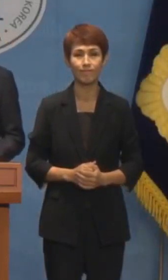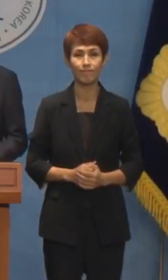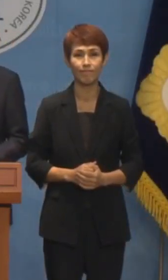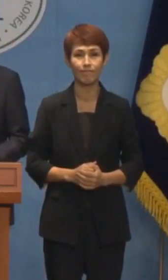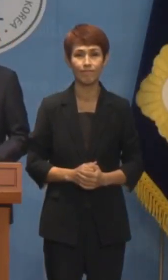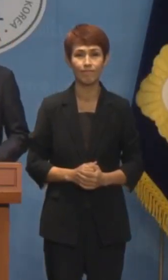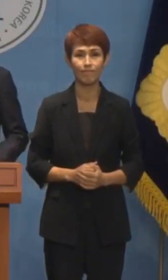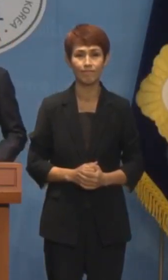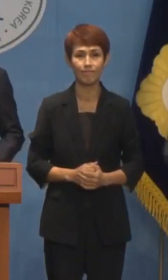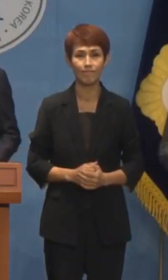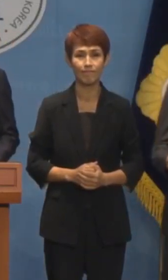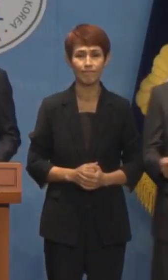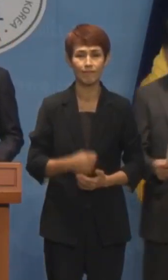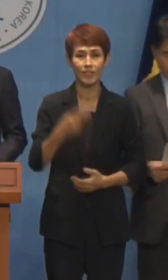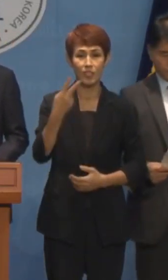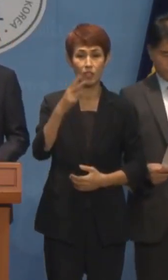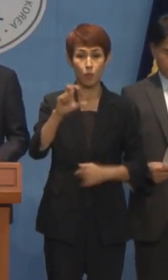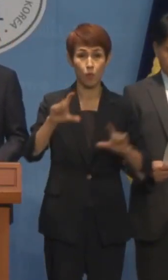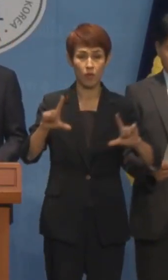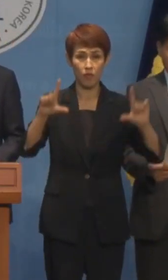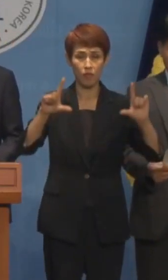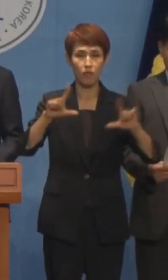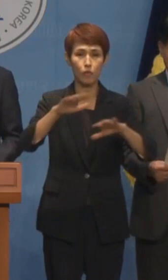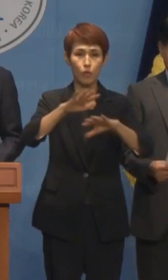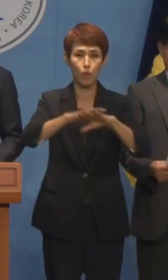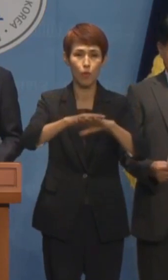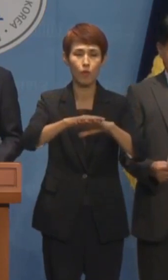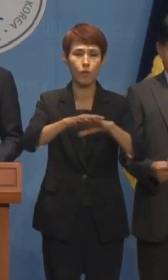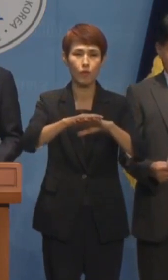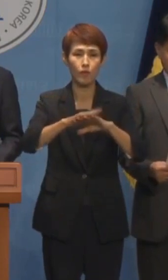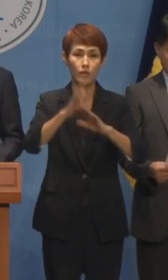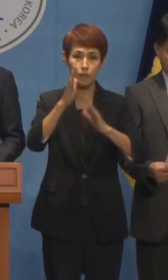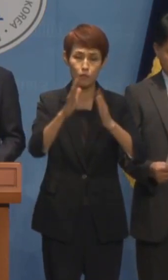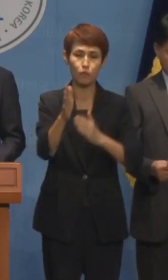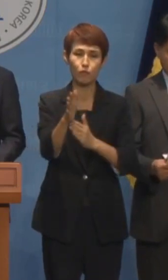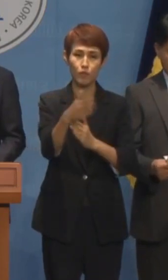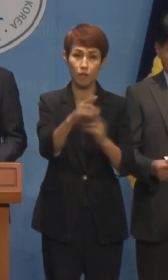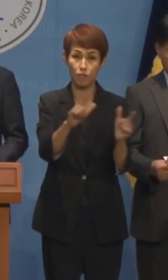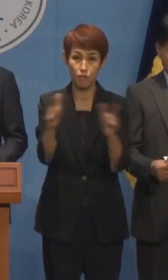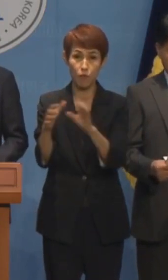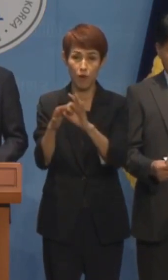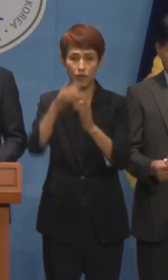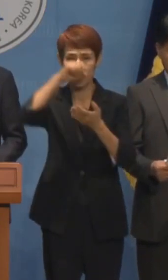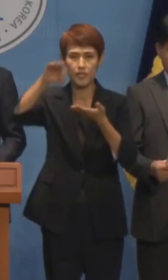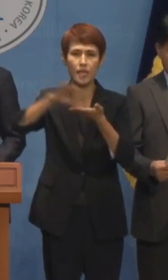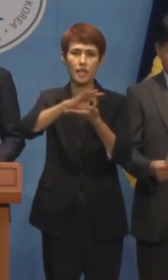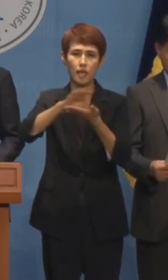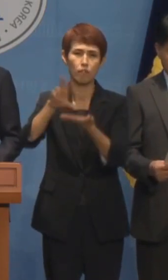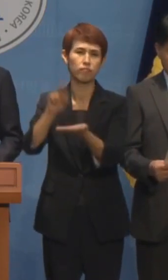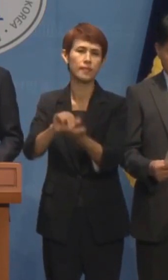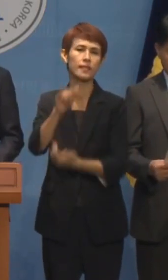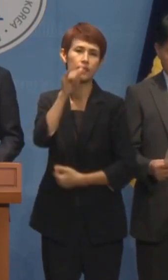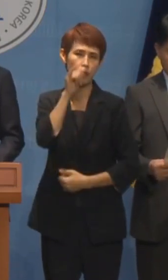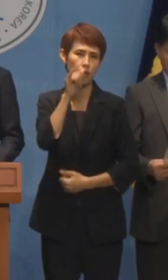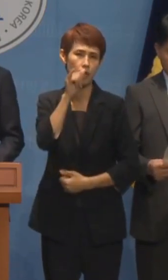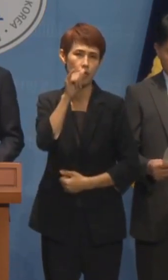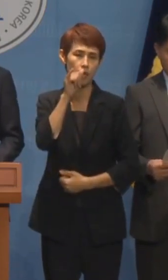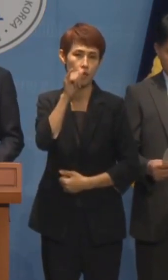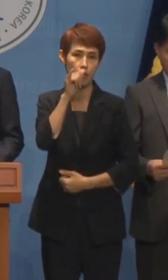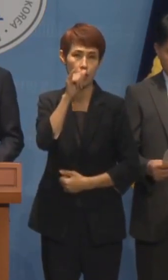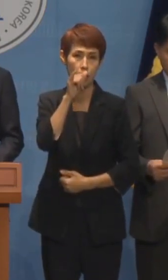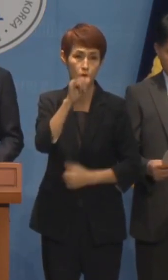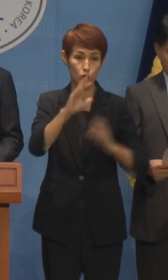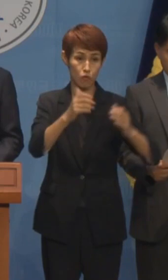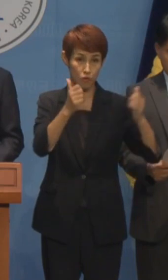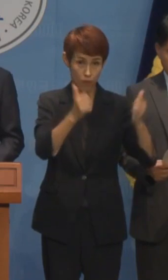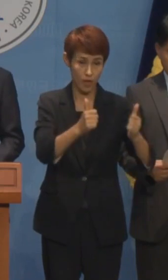네, 지금부터 2025년 농림수산 분야 예산안의 주요 문제점에 대해서 국회